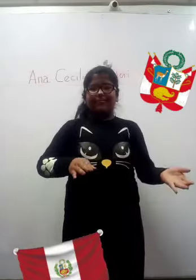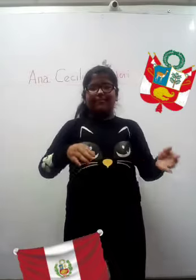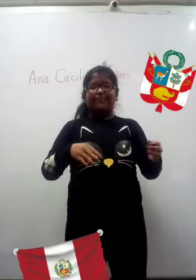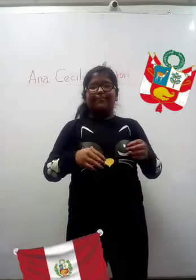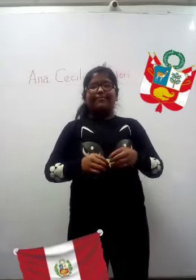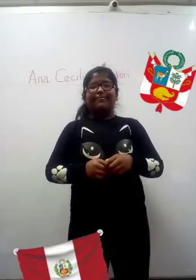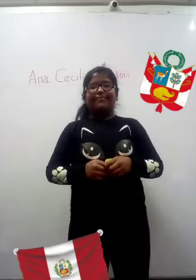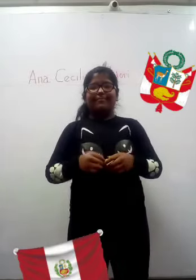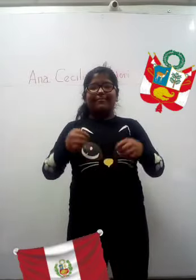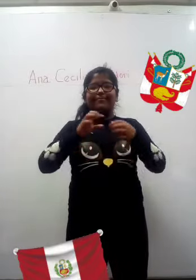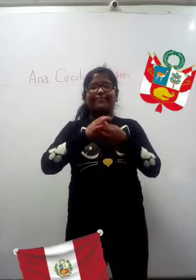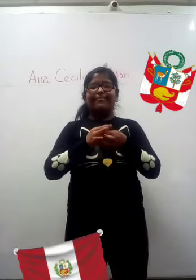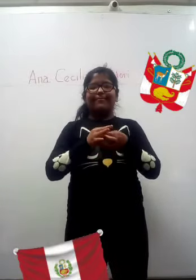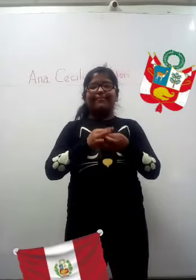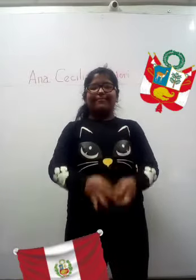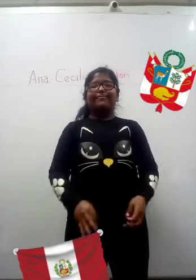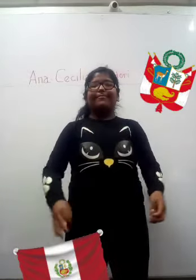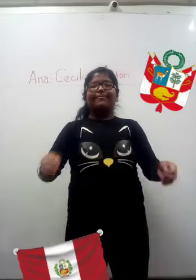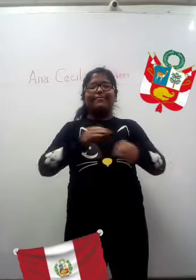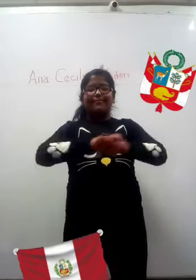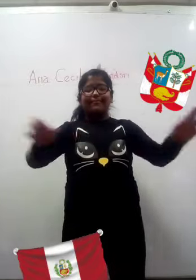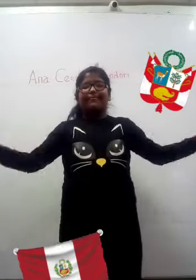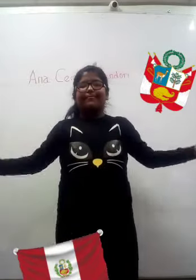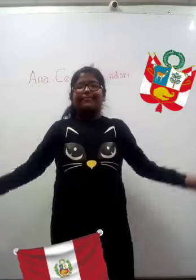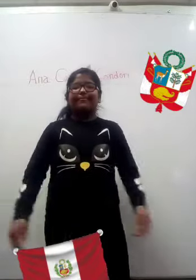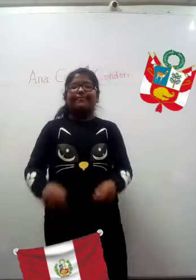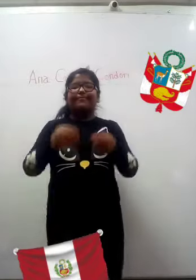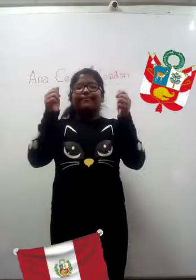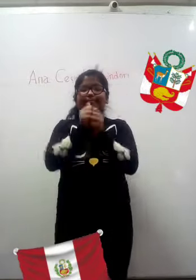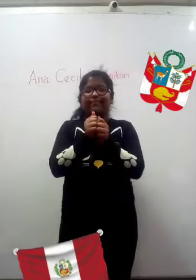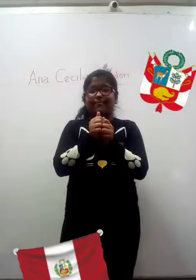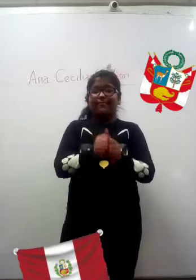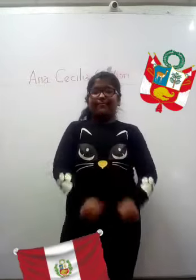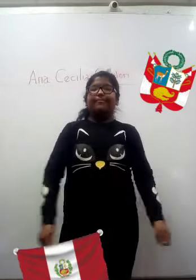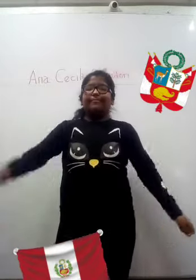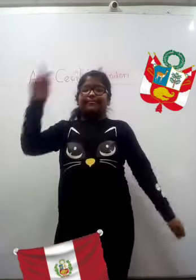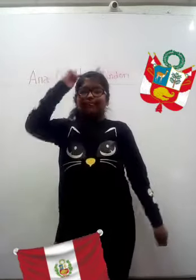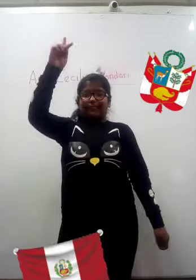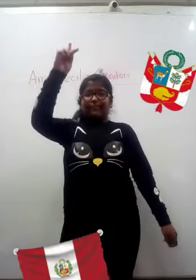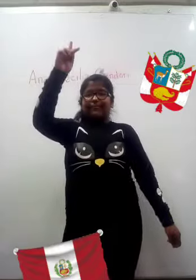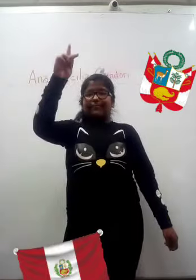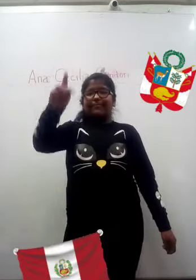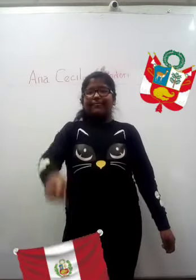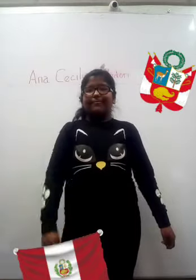pueda me uniré en la tierra contigo, Perú.